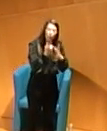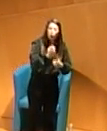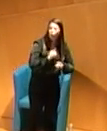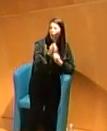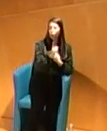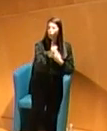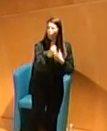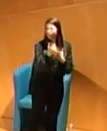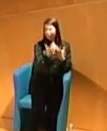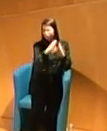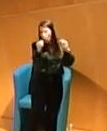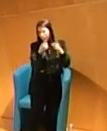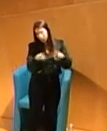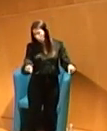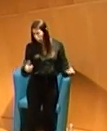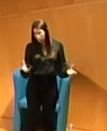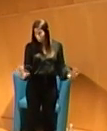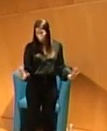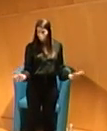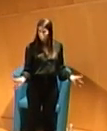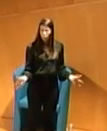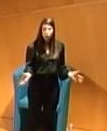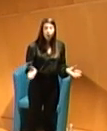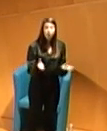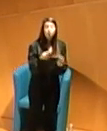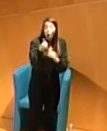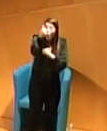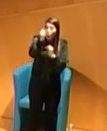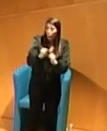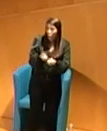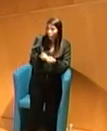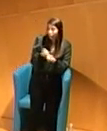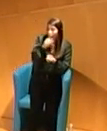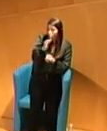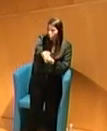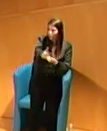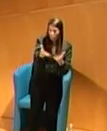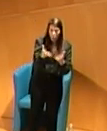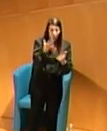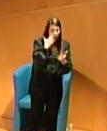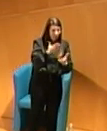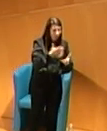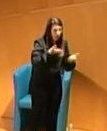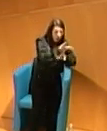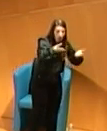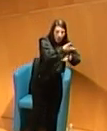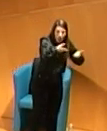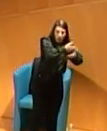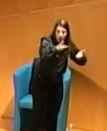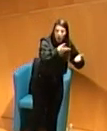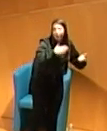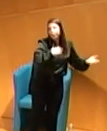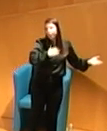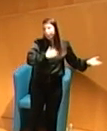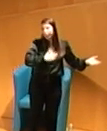la souffrance. Et oui. Une autre façon. La seule chose qu'on peut dire, c'est que plus on parle et moins on reste seul et mieux on va. Ah